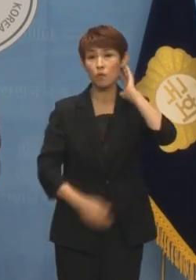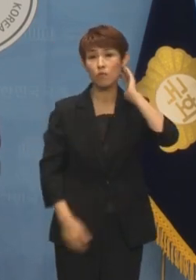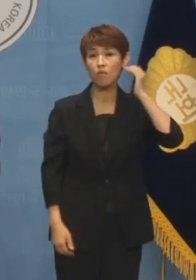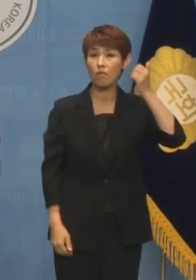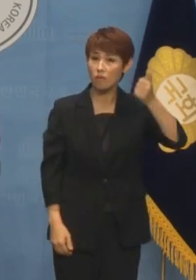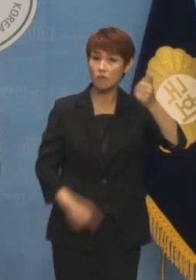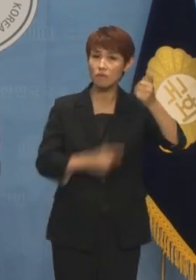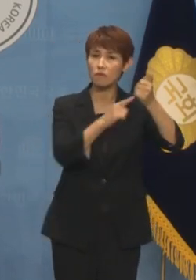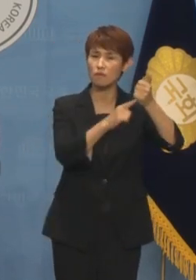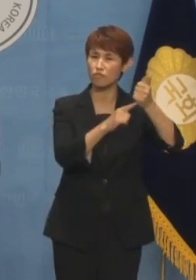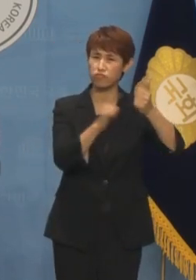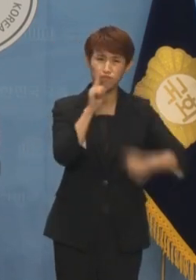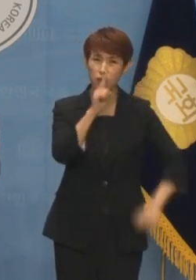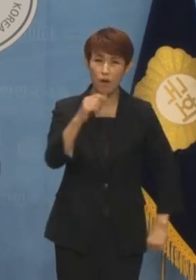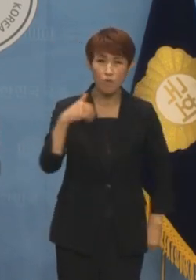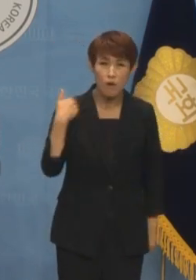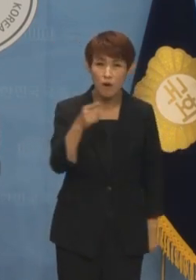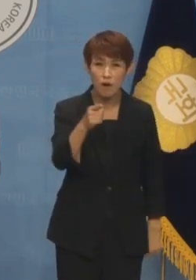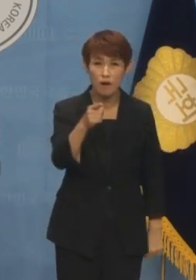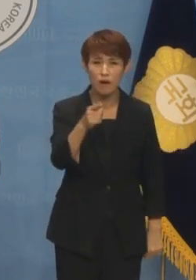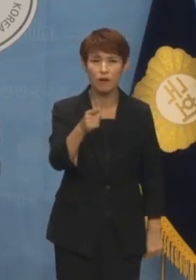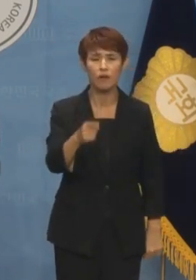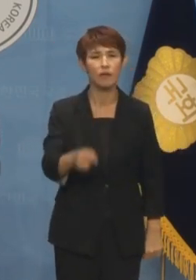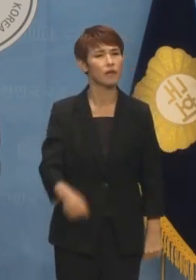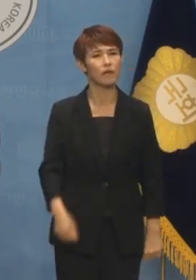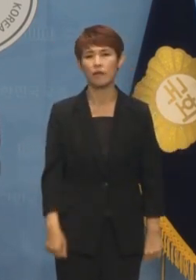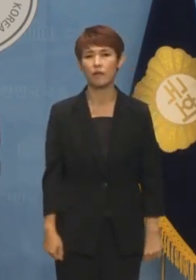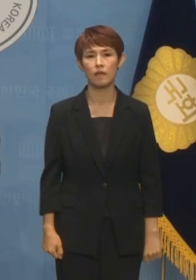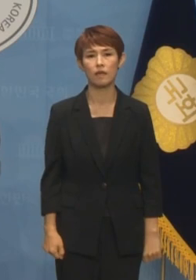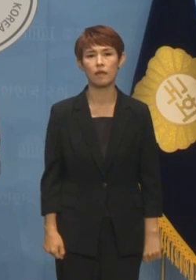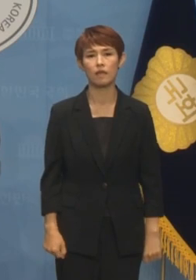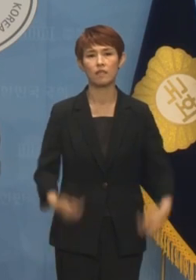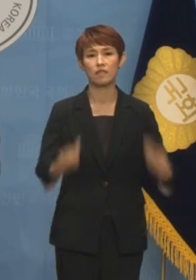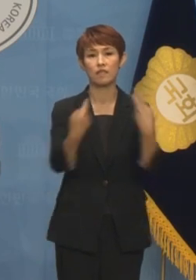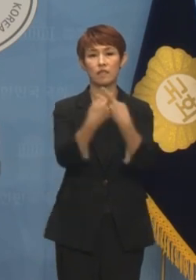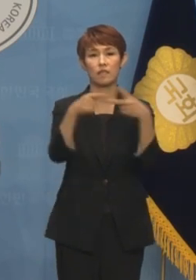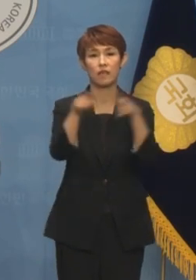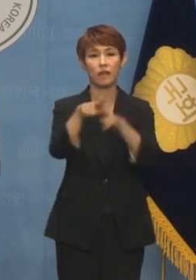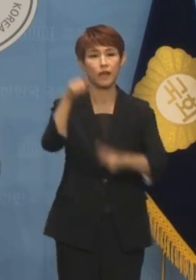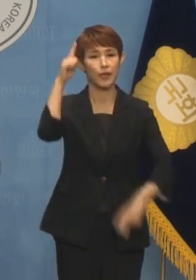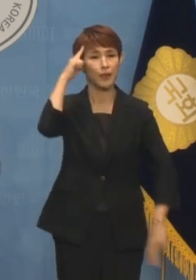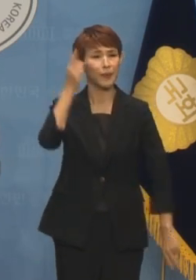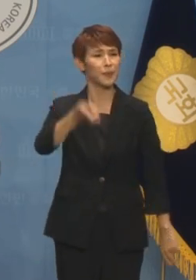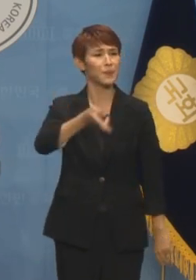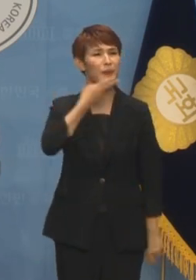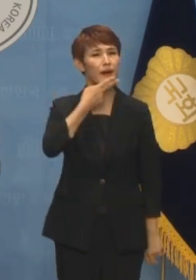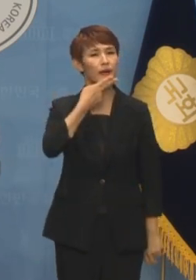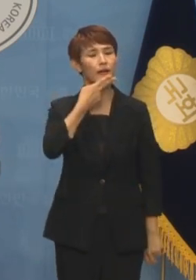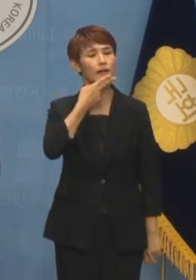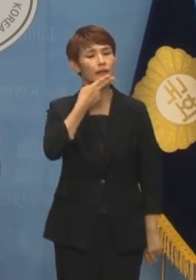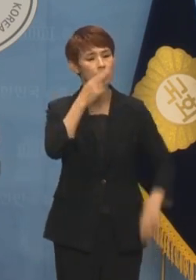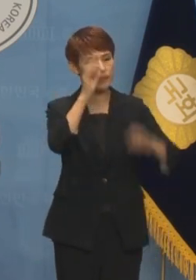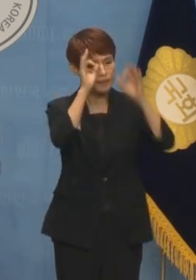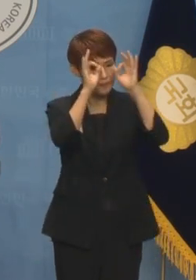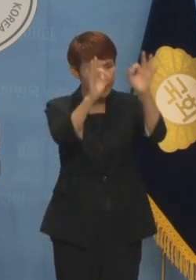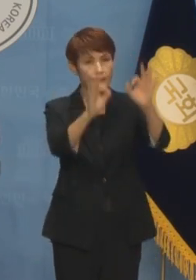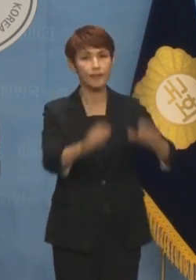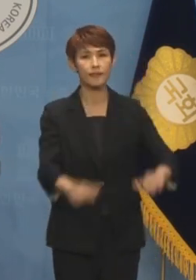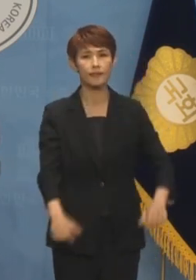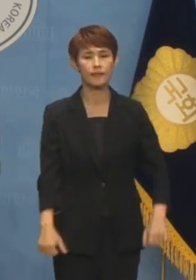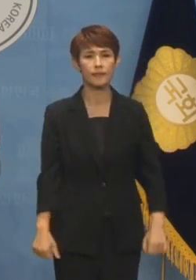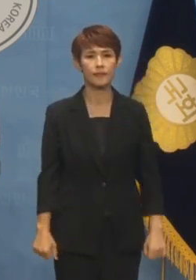여전히 이해하지 못하고 있습니다. 아니, 이해할 생각조차 전혀 없음이